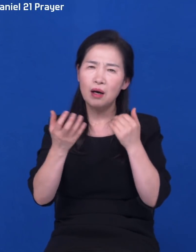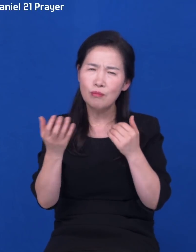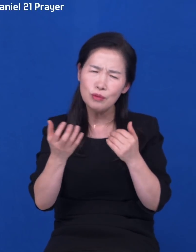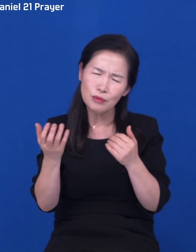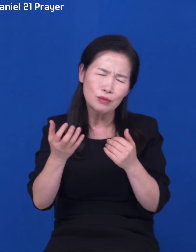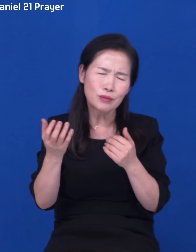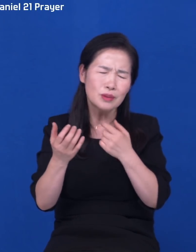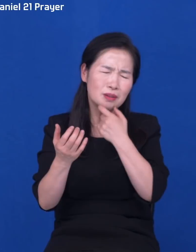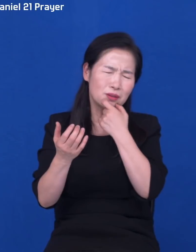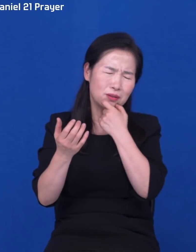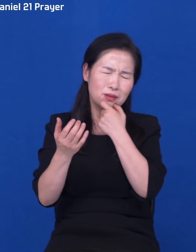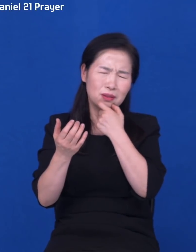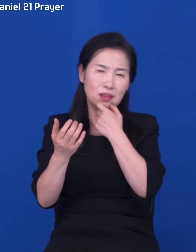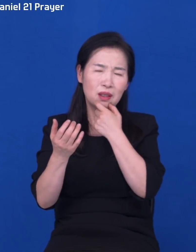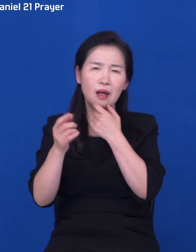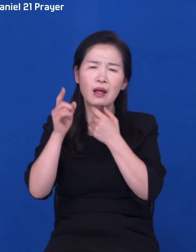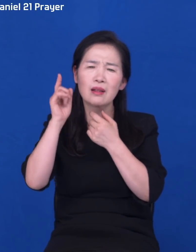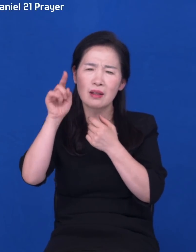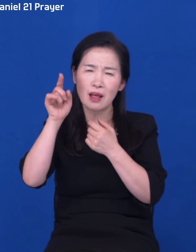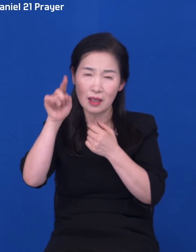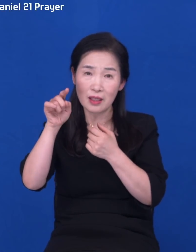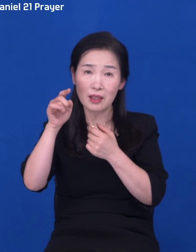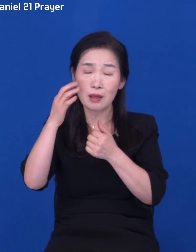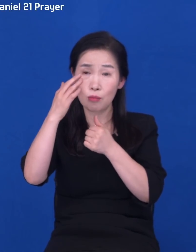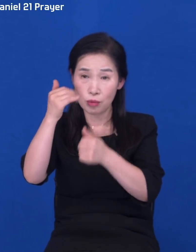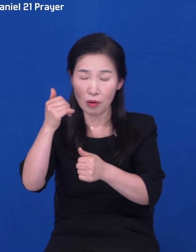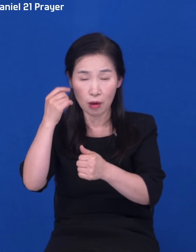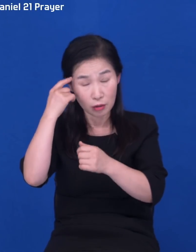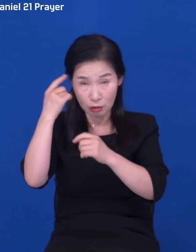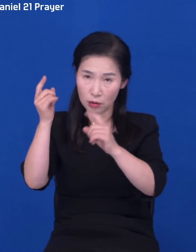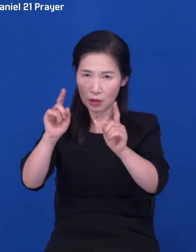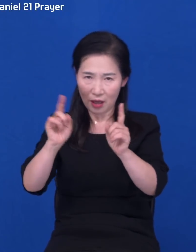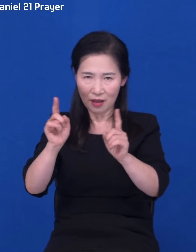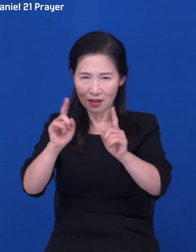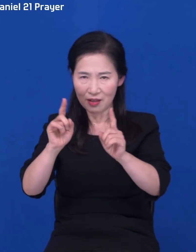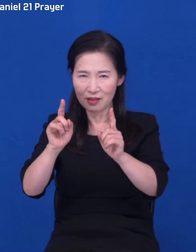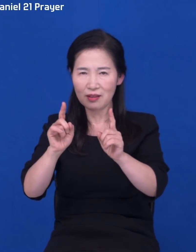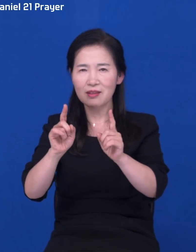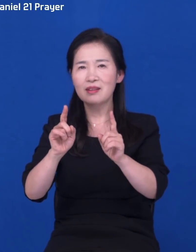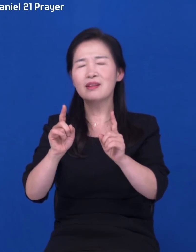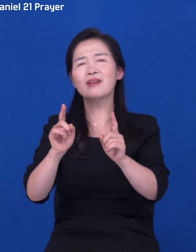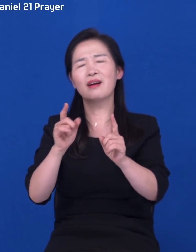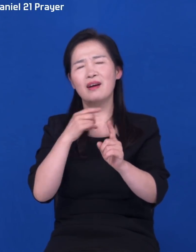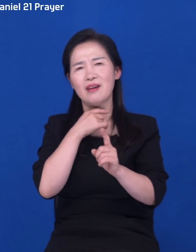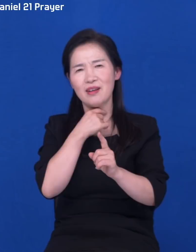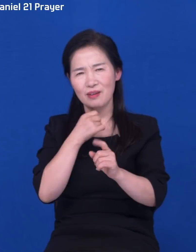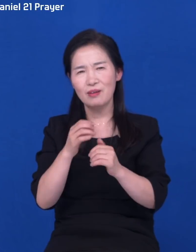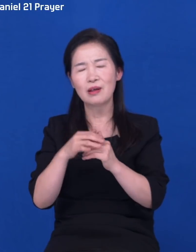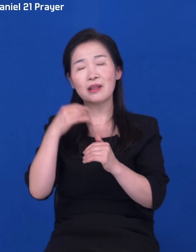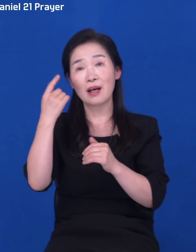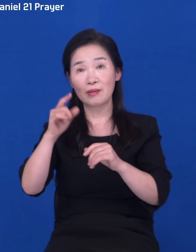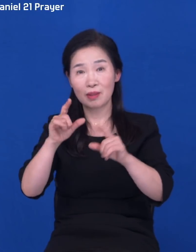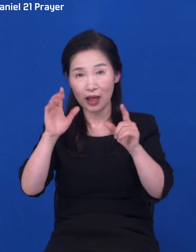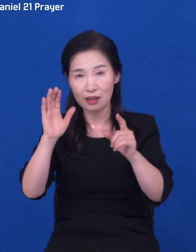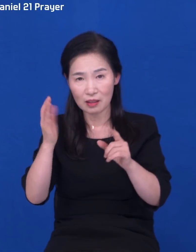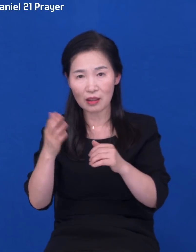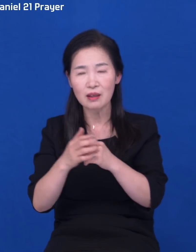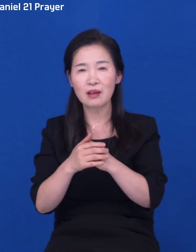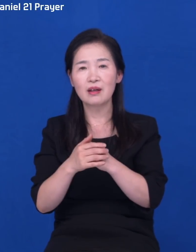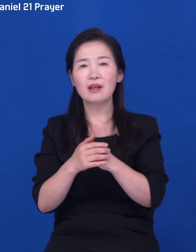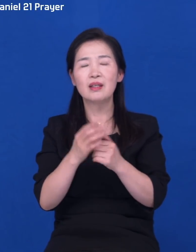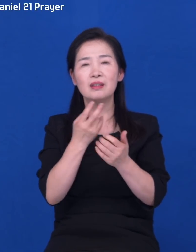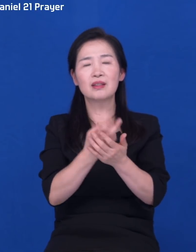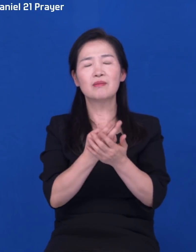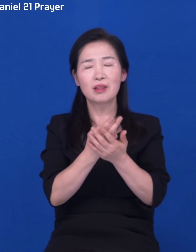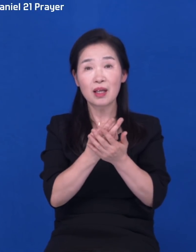들어요. 내일 불러주세요. 제가 내일 정신 차릴게요. 이렇게 기도가 바뀌었어요. 다음 날 되니까 침대에서